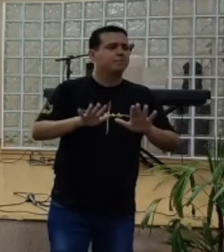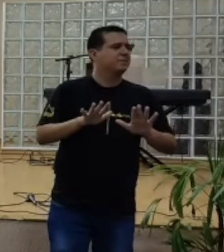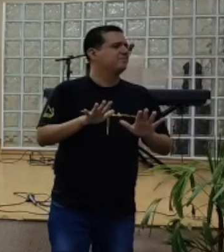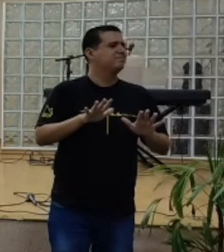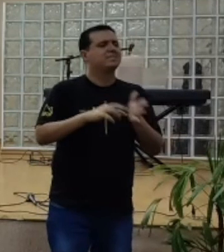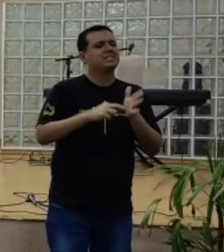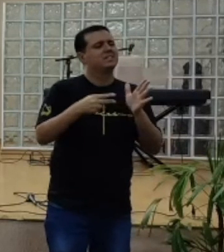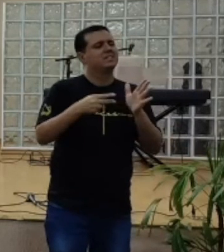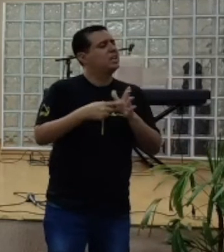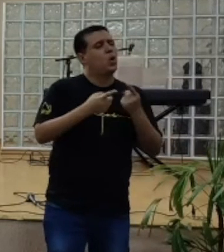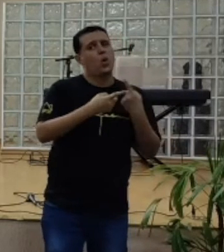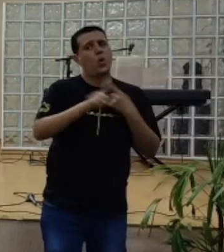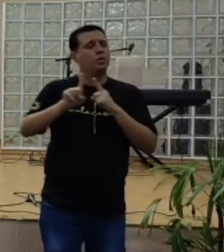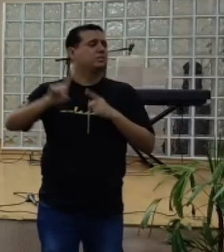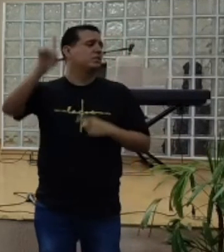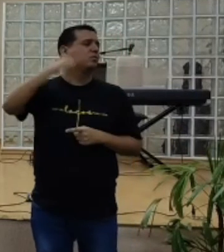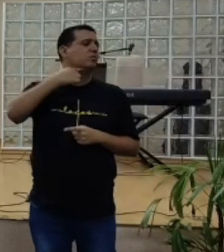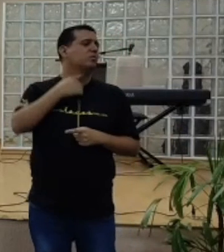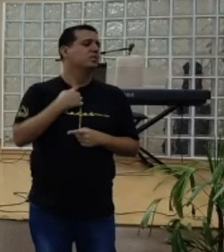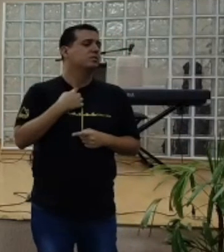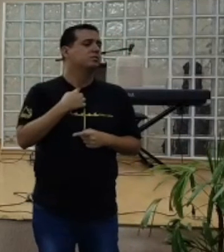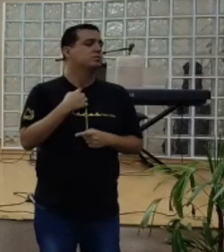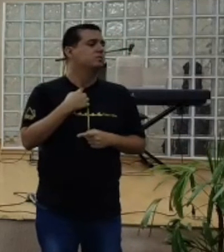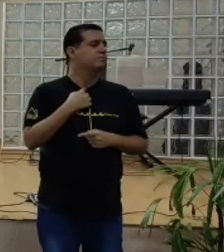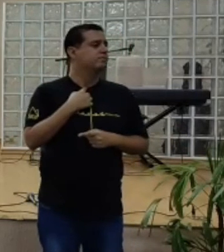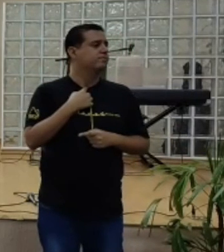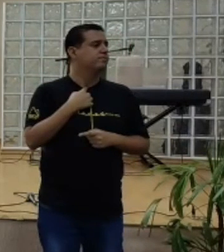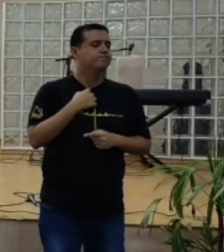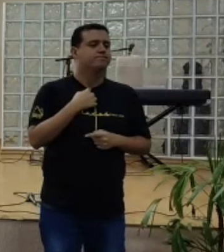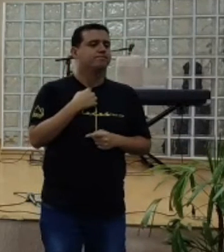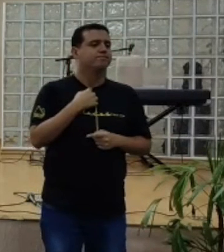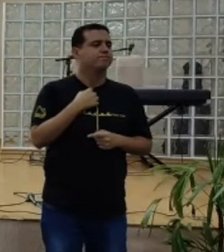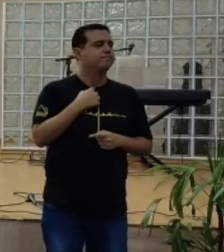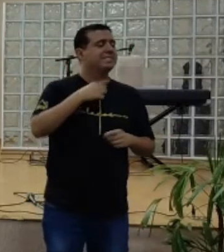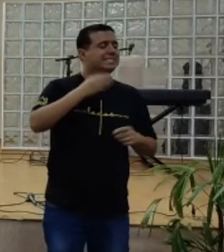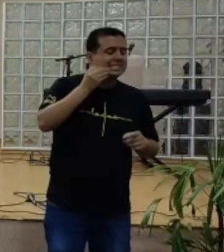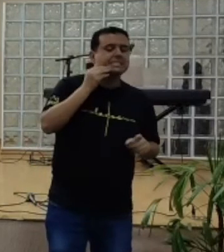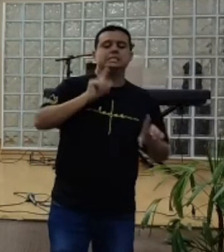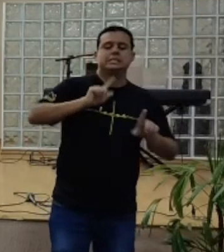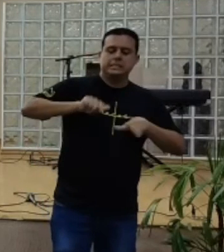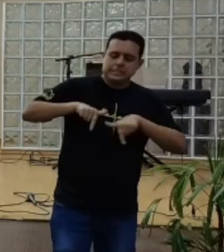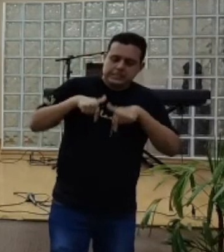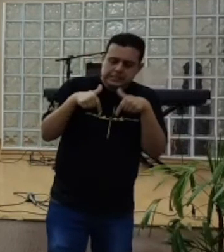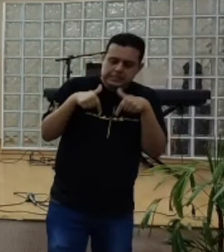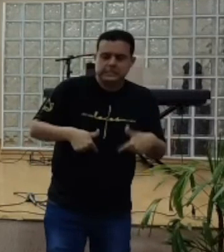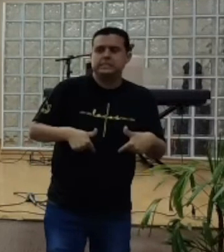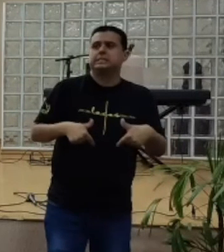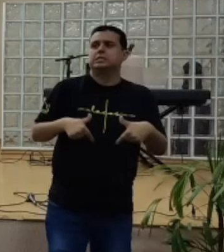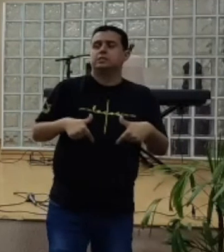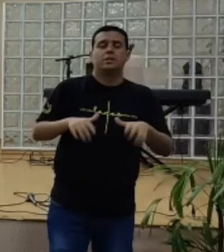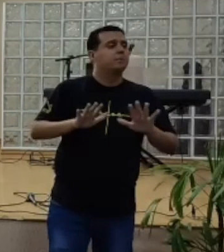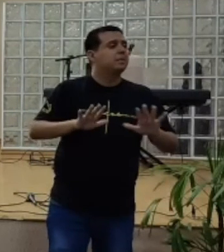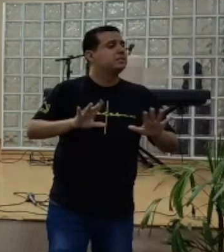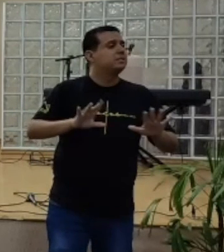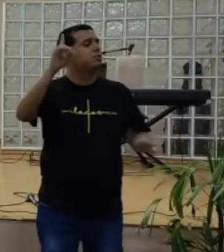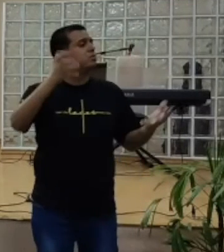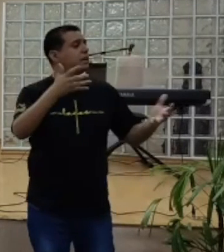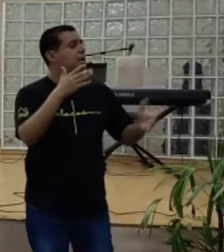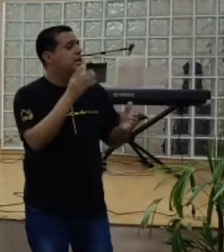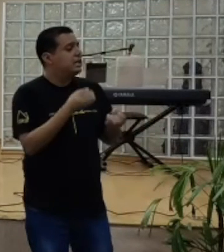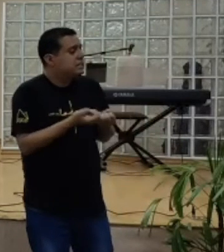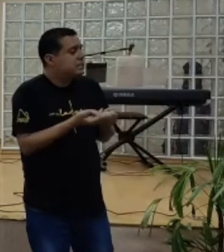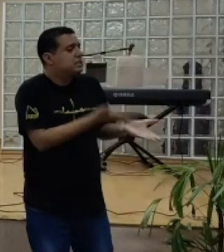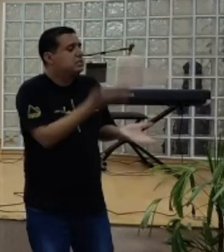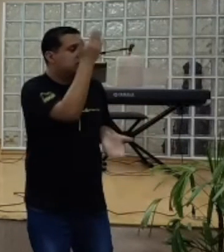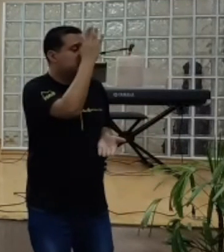contrariamente à vontade de Deus, alcançar por suas próprias obras aquilo que Deus quer conceder aos crentes por pura graça,